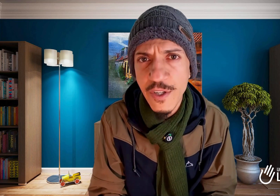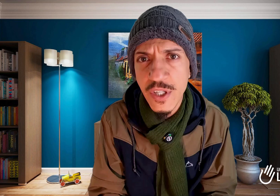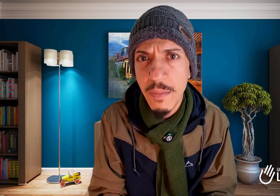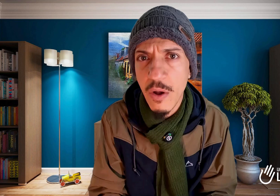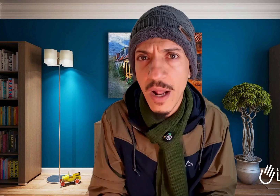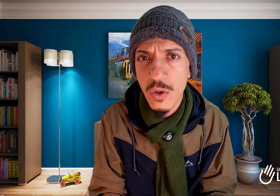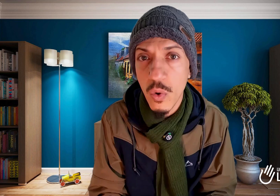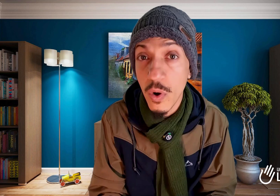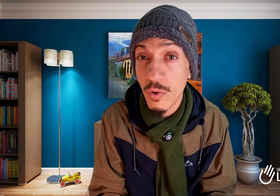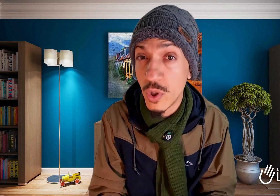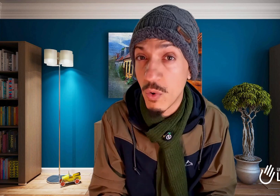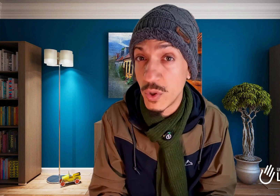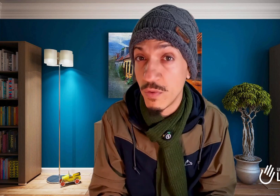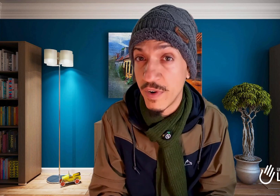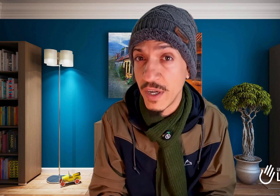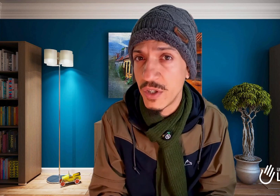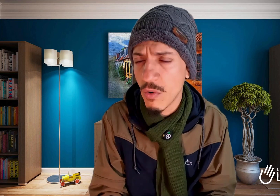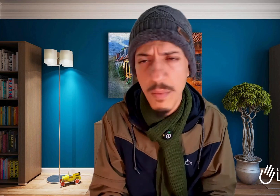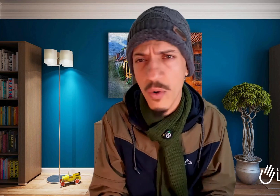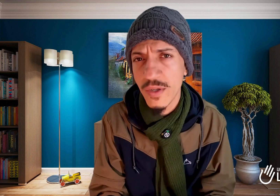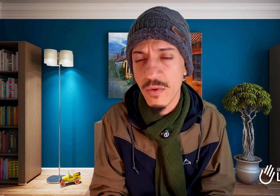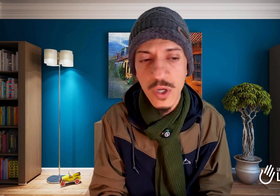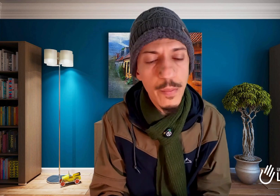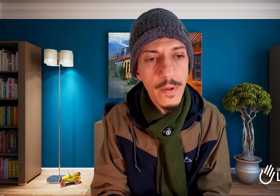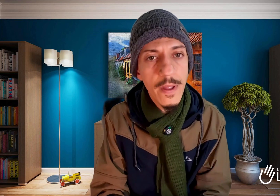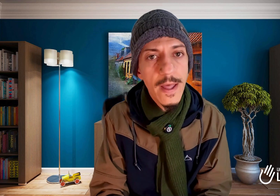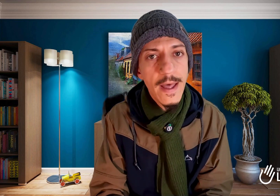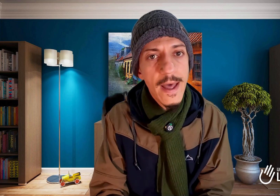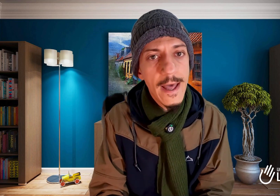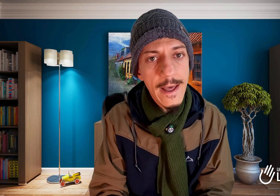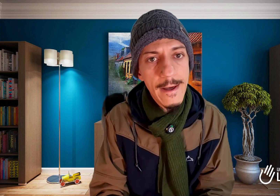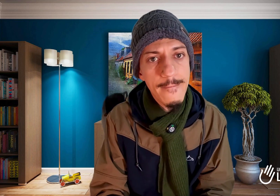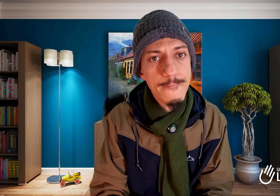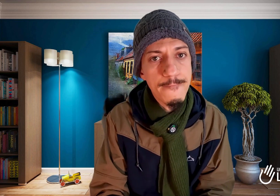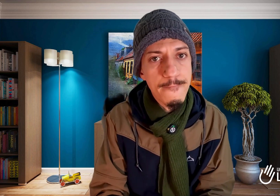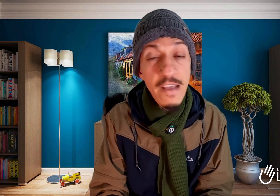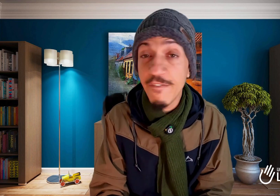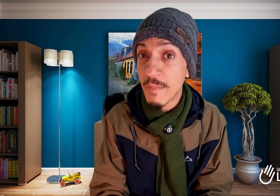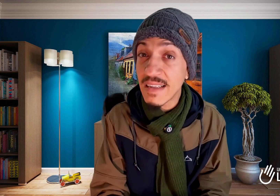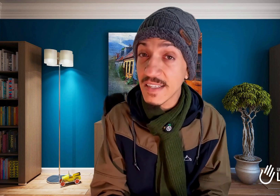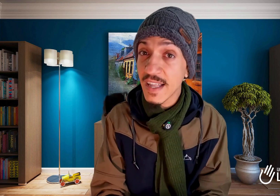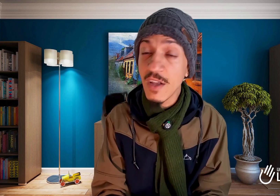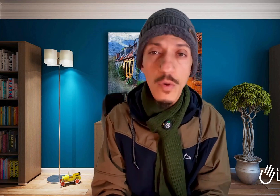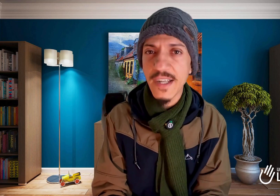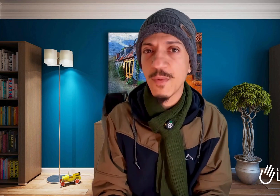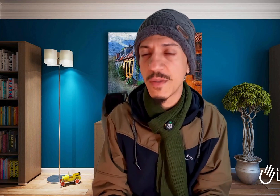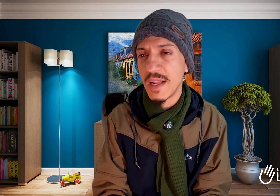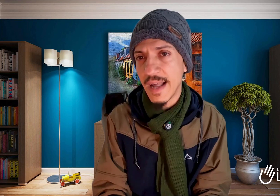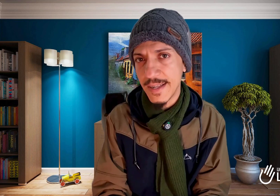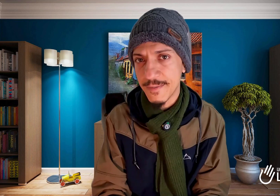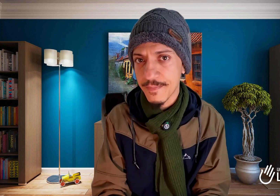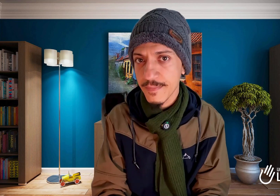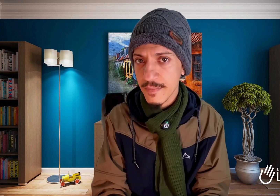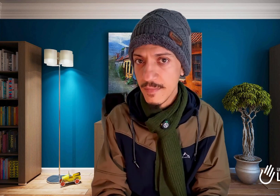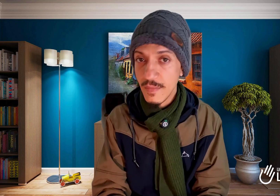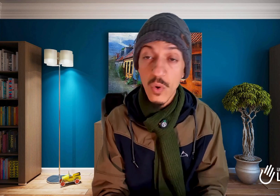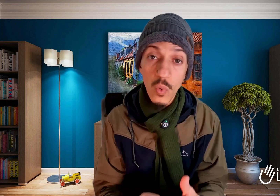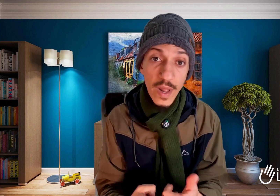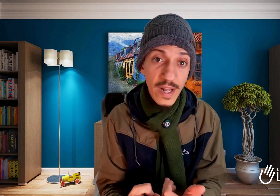melhor ator ou de coadjuvante, alguma coisa do tipo. Enfim, existem inúmeras possibilidades. O